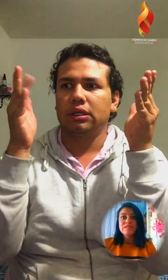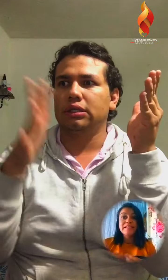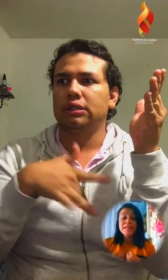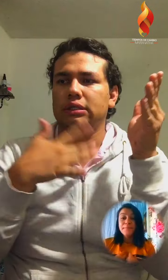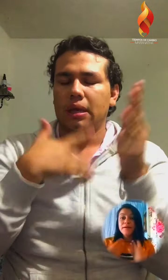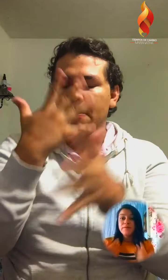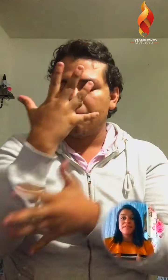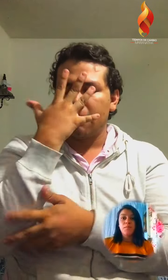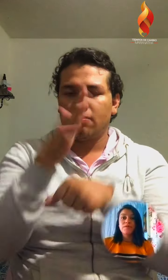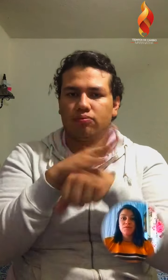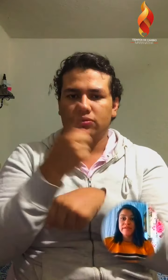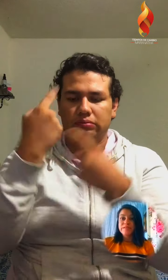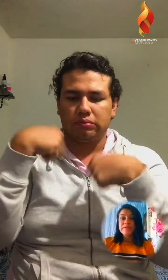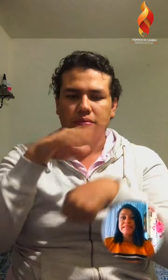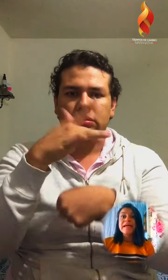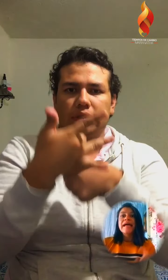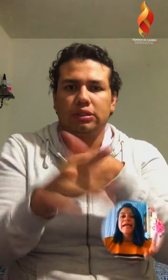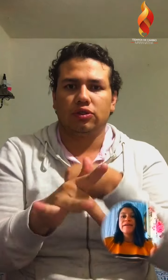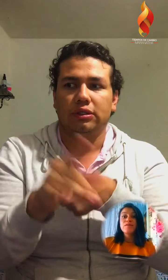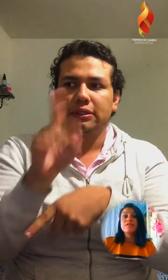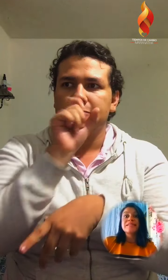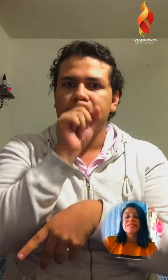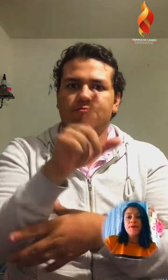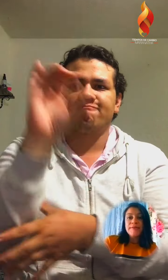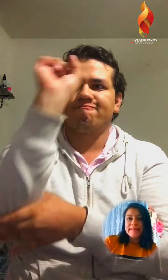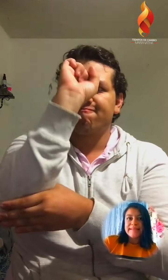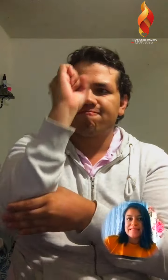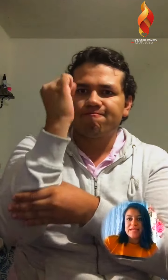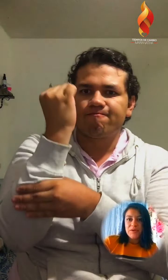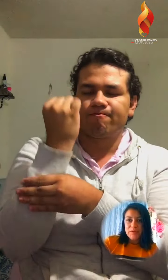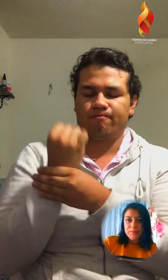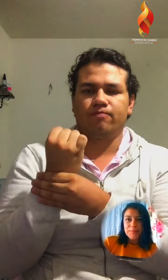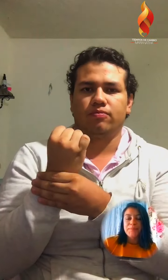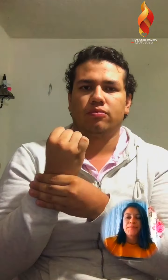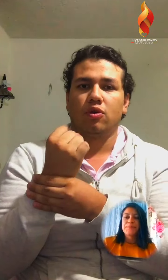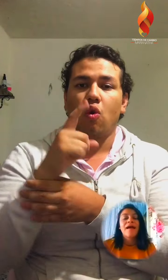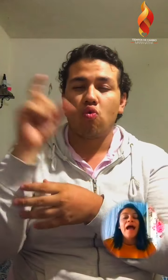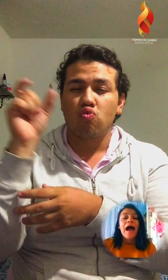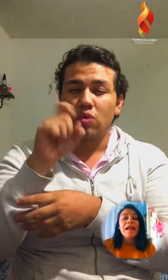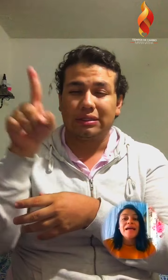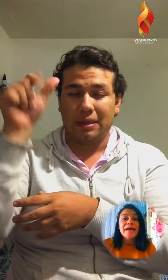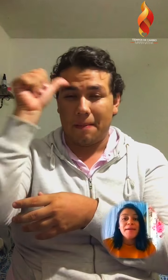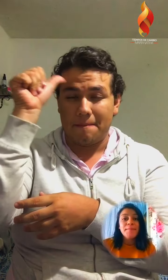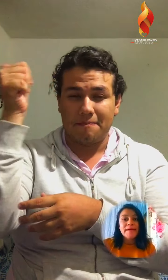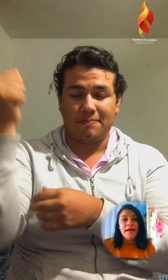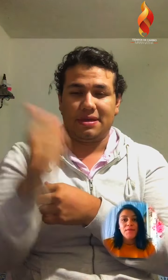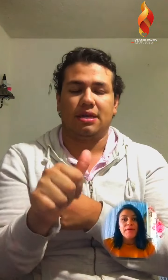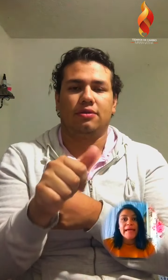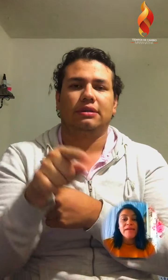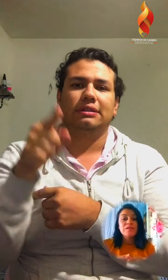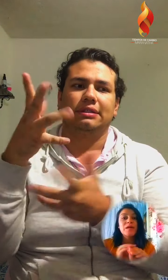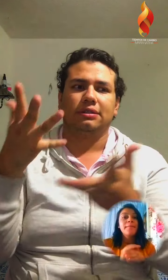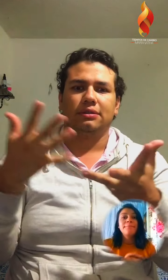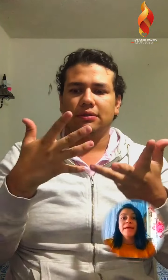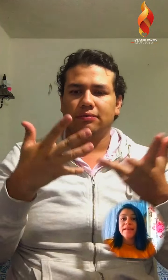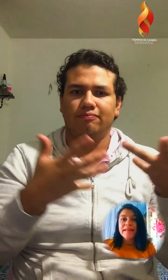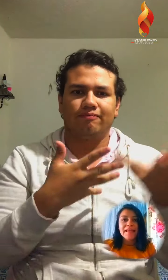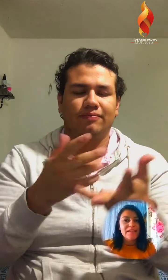ellos sienten vergüenza por su desnudez, incluso se esconden del Señor. Al caer en pecado,